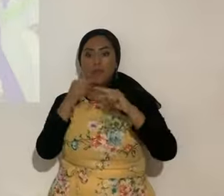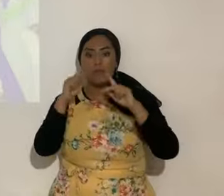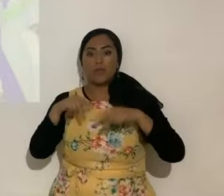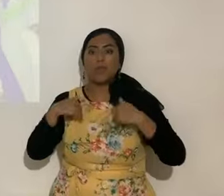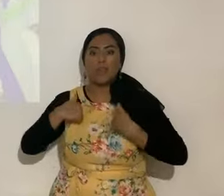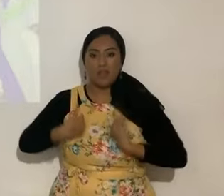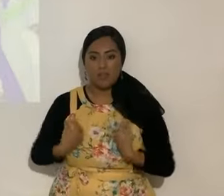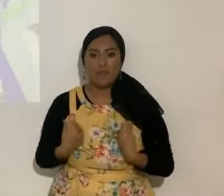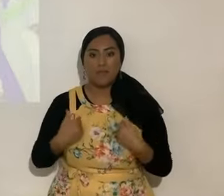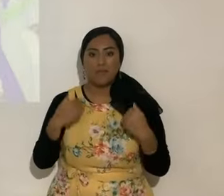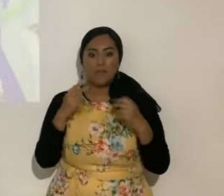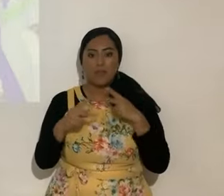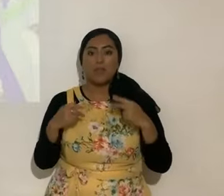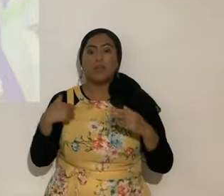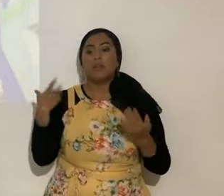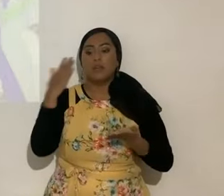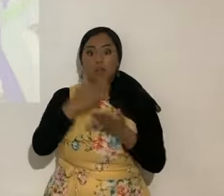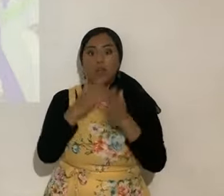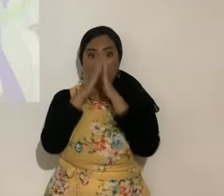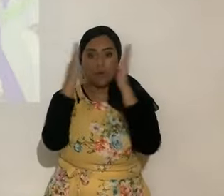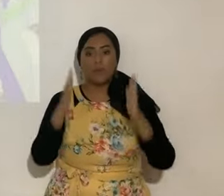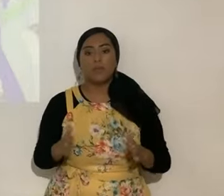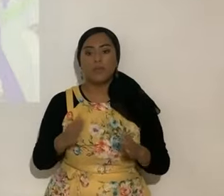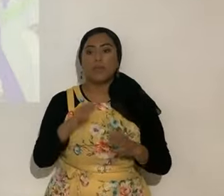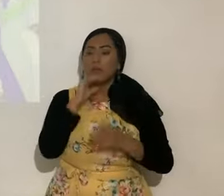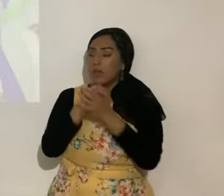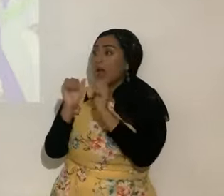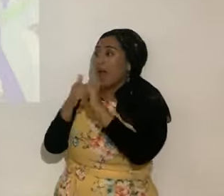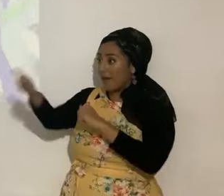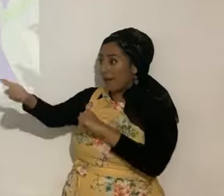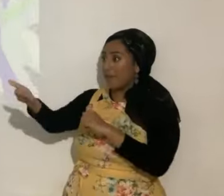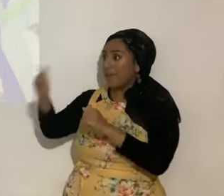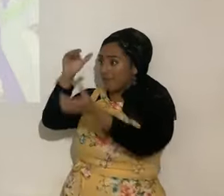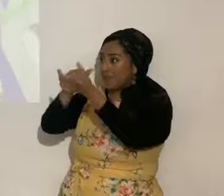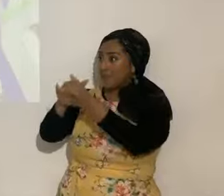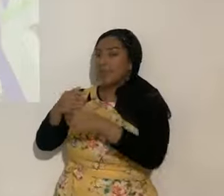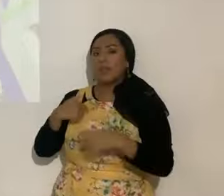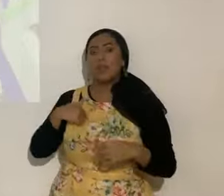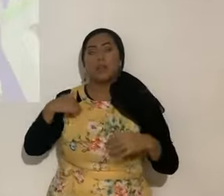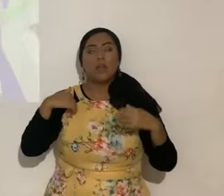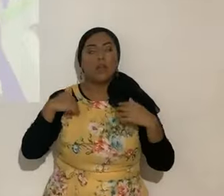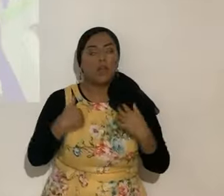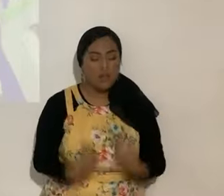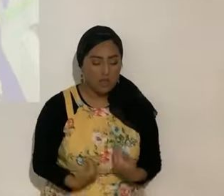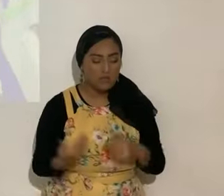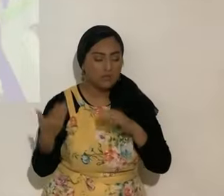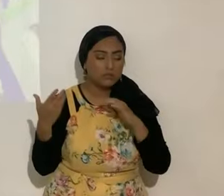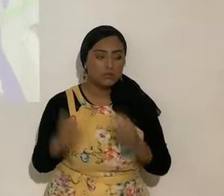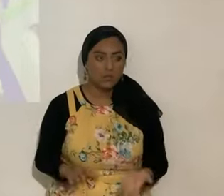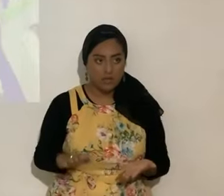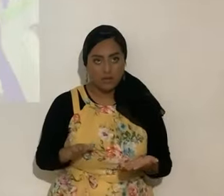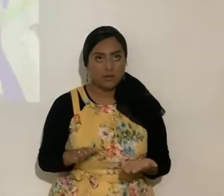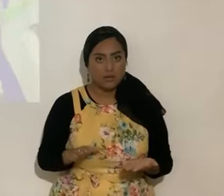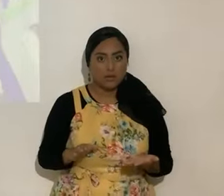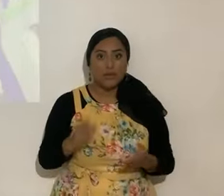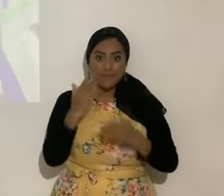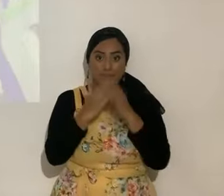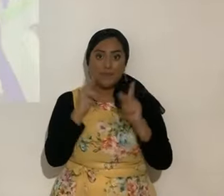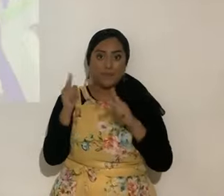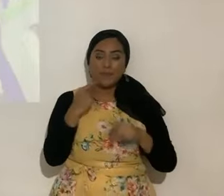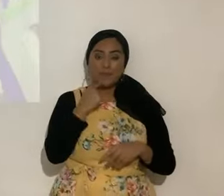cansada, llegan a su casa y le preguntan a su esposa, ¿cómo estás marido? estoy muerto, estoy muerto, así